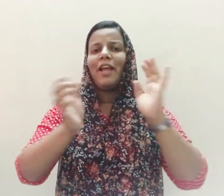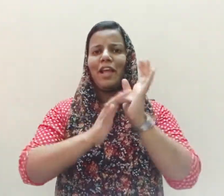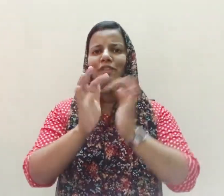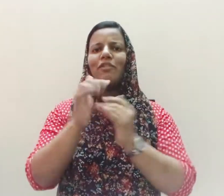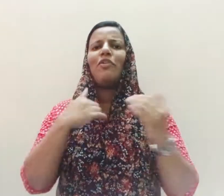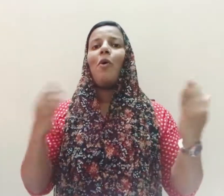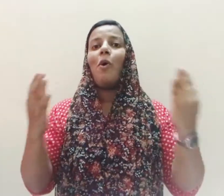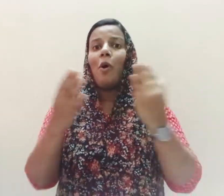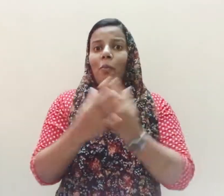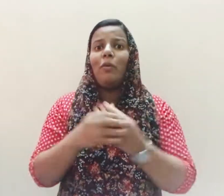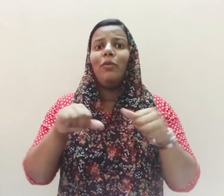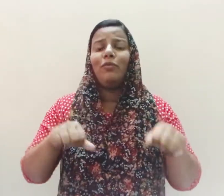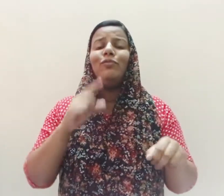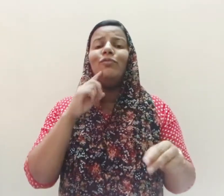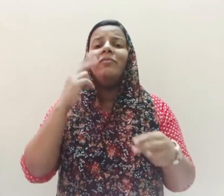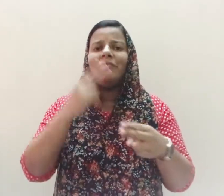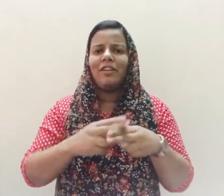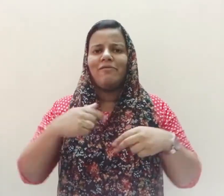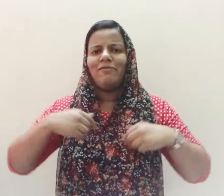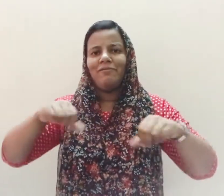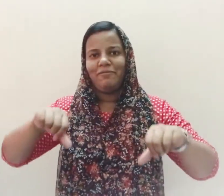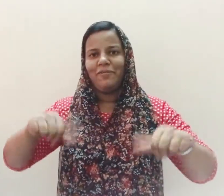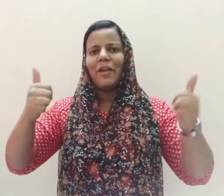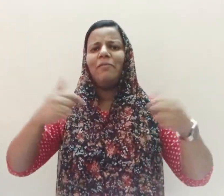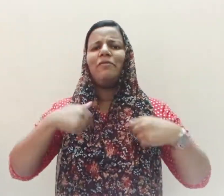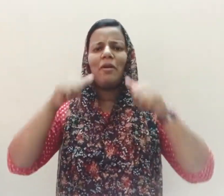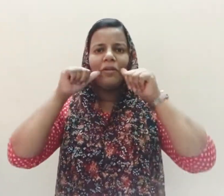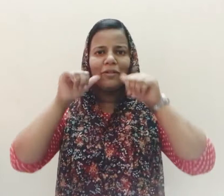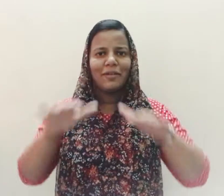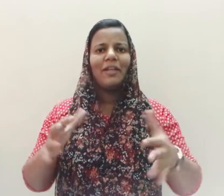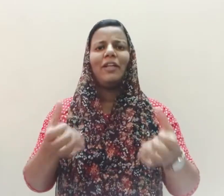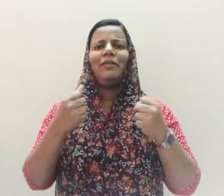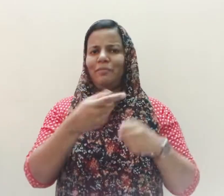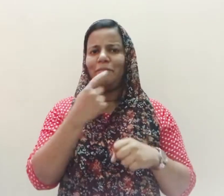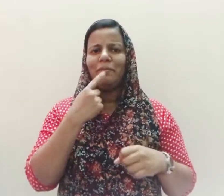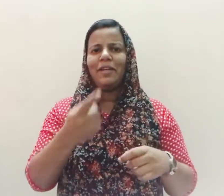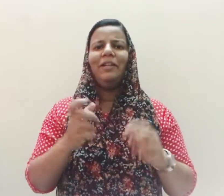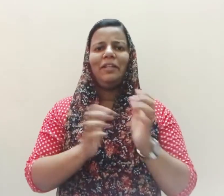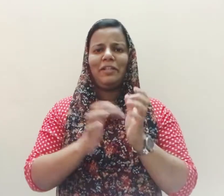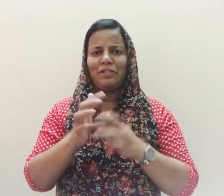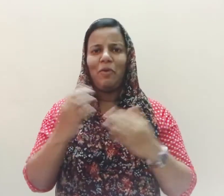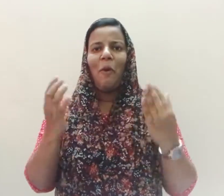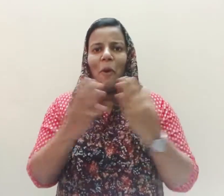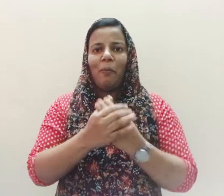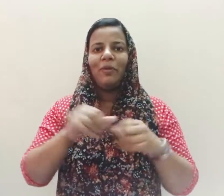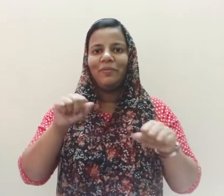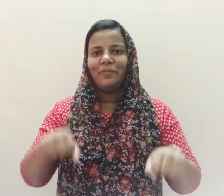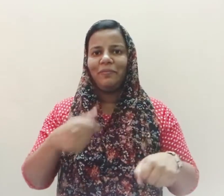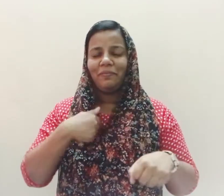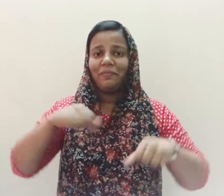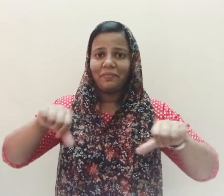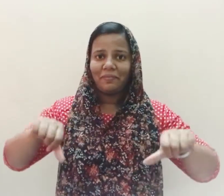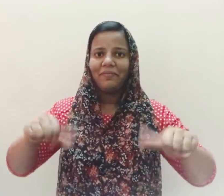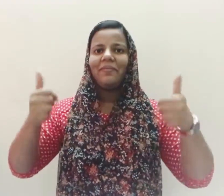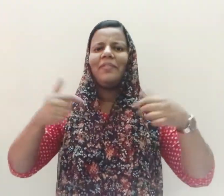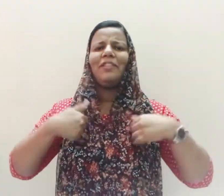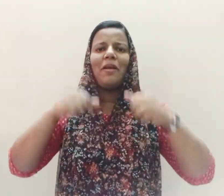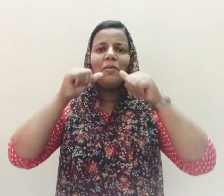എൻ്റെ കൂടെ ഉള്ളതുകൊണ്ട് ഞാൻ ജയാളിയാണ്, ഞാൻ അഭിവൃദ്ധി പ്രാപിക്കുന്നവനാണ്. ഒന്നുകൂടെ പറഞ്ഞാൽ, യേശു എൻ്റെ കൂടെ ഉള്ളതുകൊണ്ട് ഞാൻ ജയാളിയാണ്, ഞാൻ